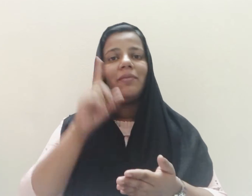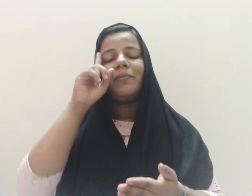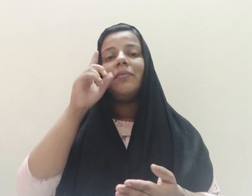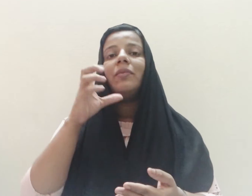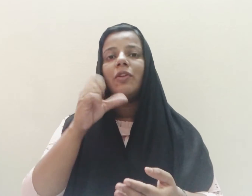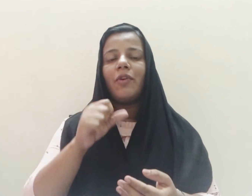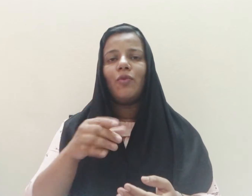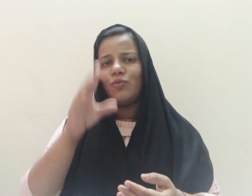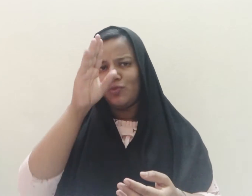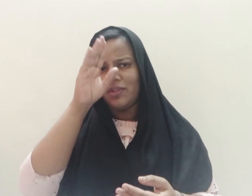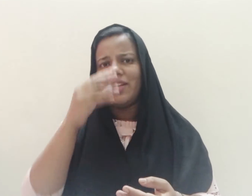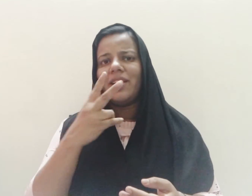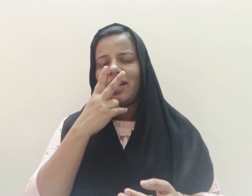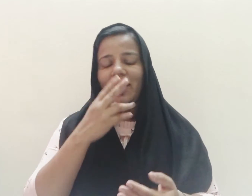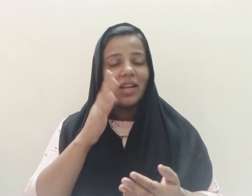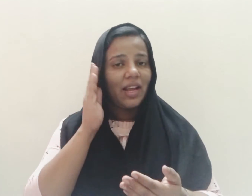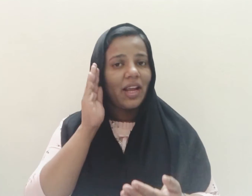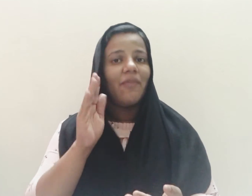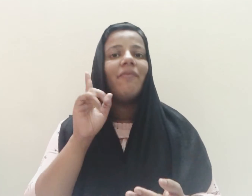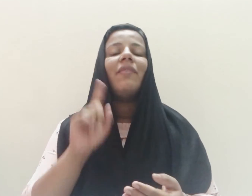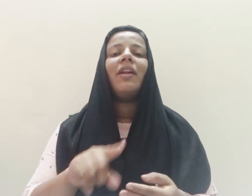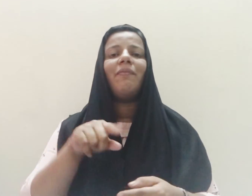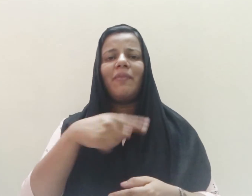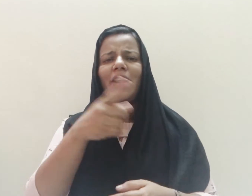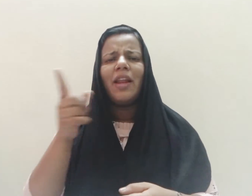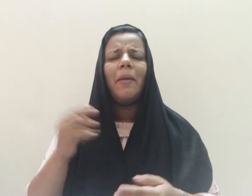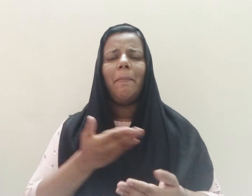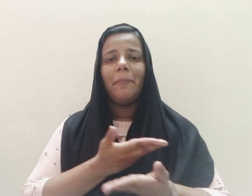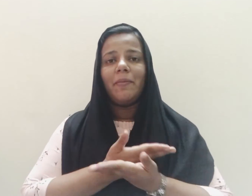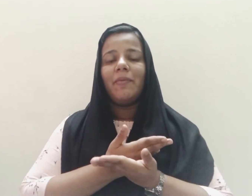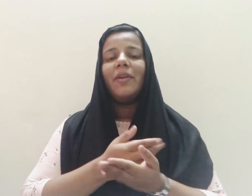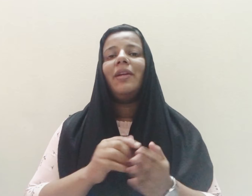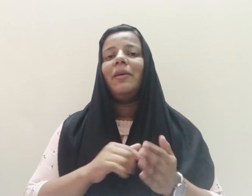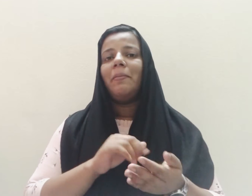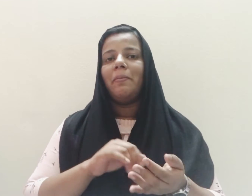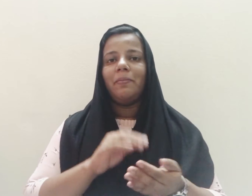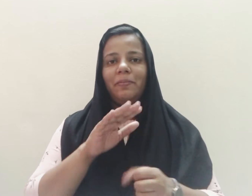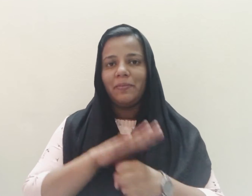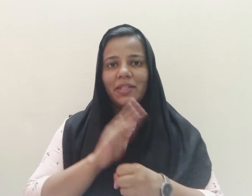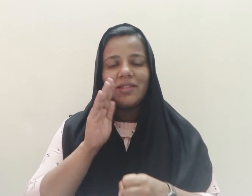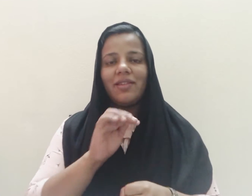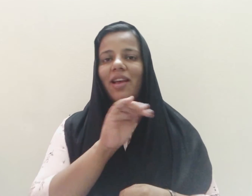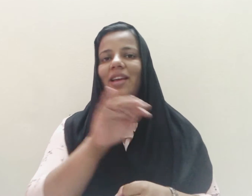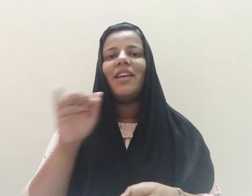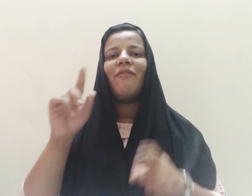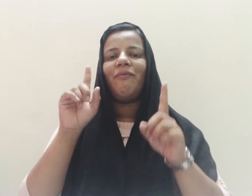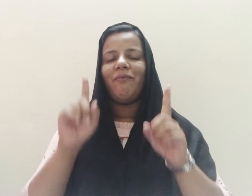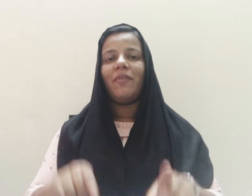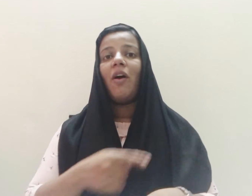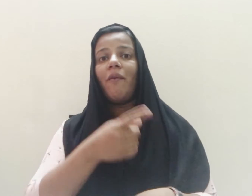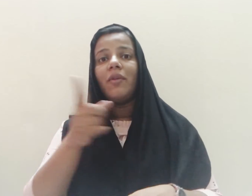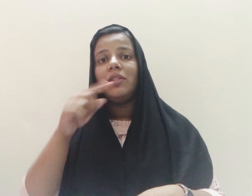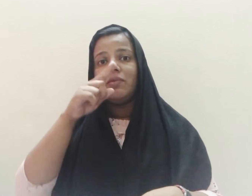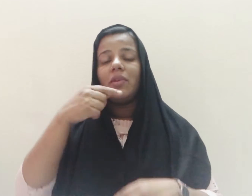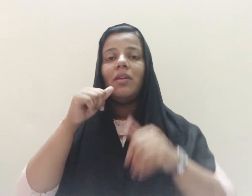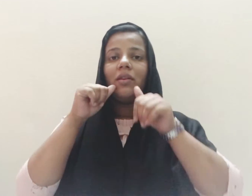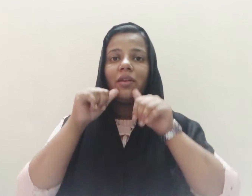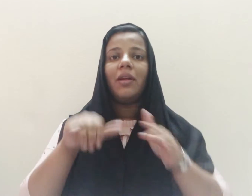ധ്യാനിക്കണം. ഉച്ചയ്ക്ക് ഒന്നുകൂടെ കേൾക്കണം, വൈകിട്ട് ഒന്നുകൂടെ കേൾക്കണം. മറ്റുള്ളവർക്ക്, നിങ്ങളുടെ പ്രിയപ്പെട്ടവർക്ക് അത് ഷെയർ ചെയ്ത് കൊടുക്കണം. അവരുടെ ജീവിതത്തിലും അത് അനുഗ്രഹമായി തീരട്ടെ.